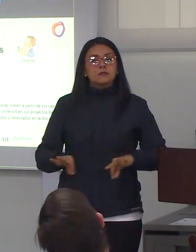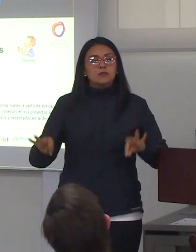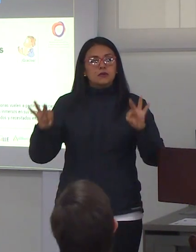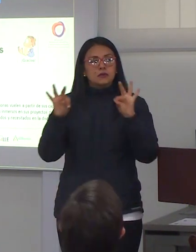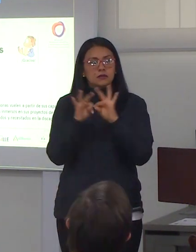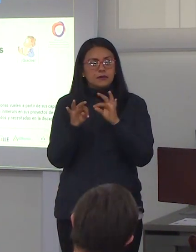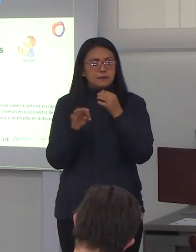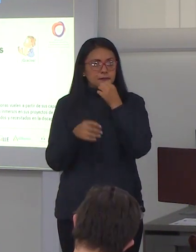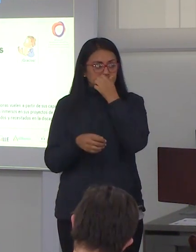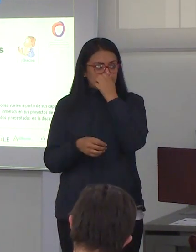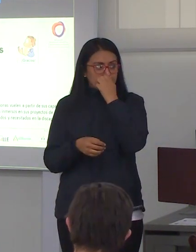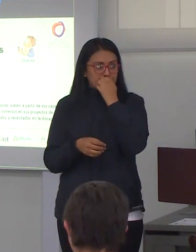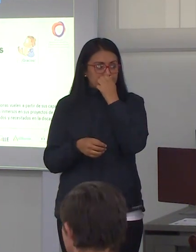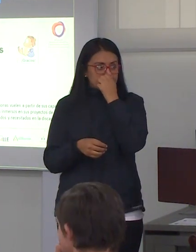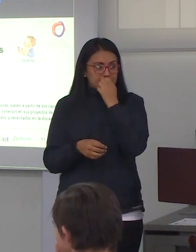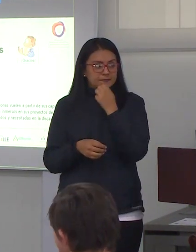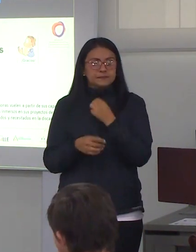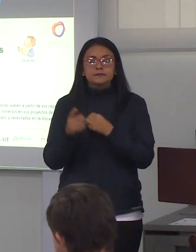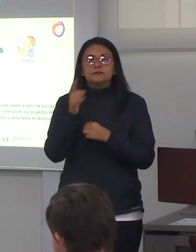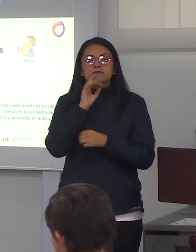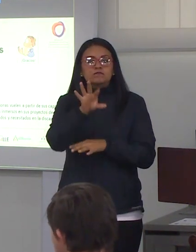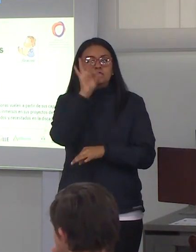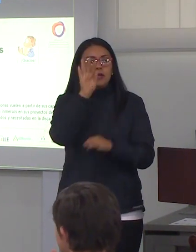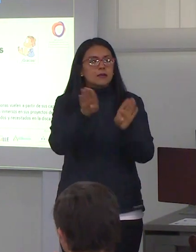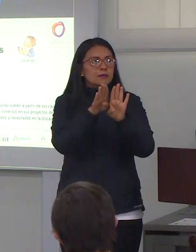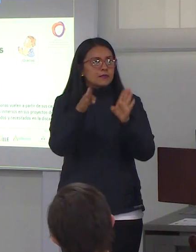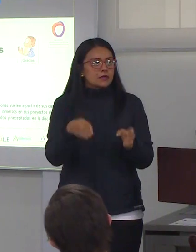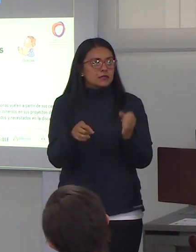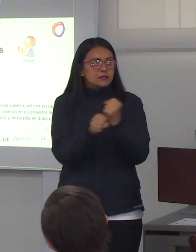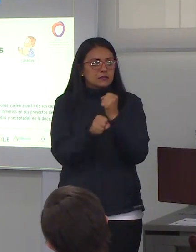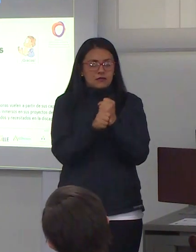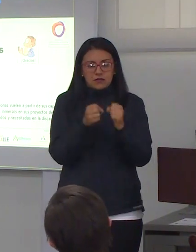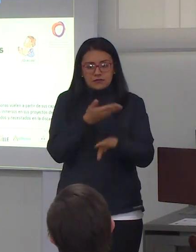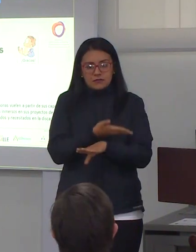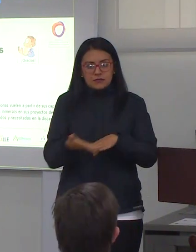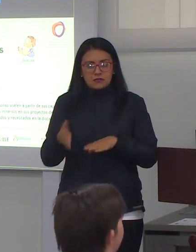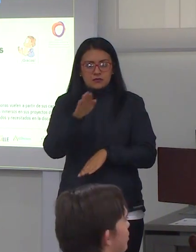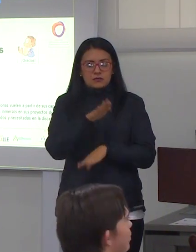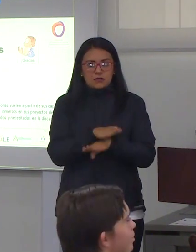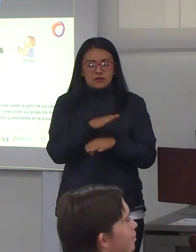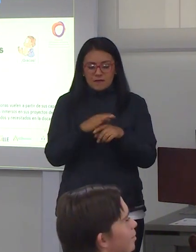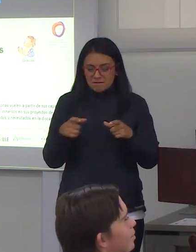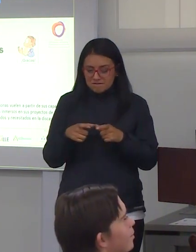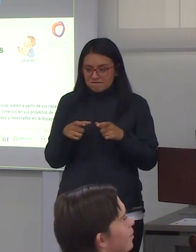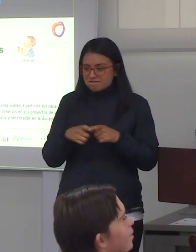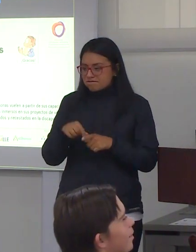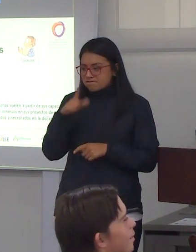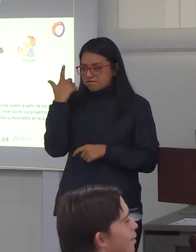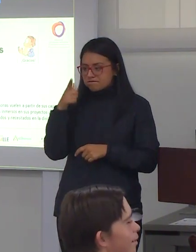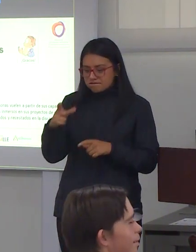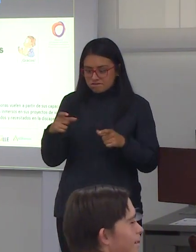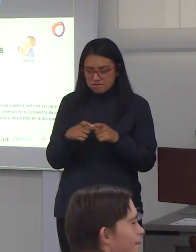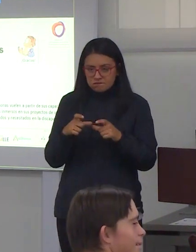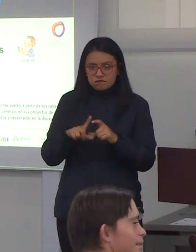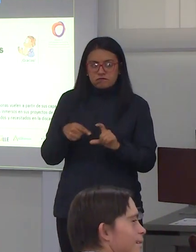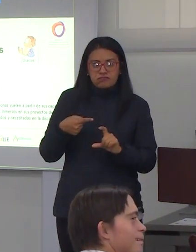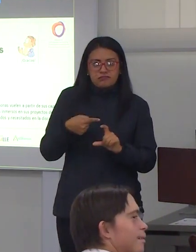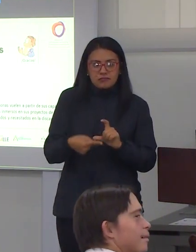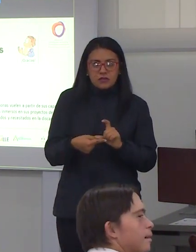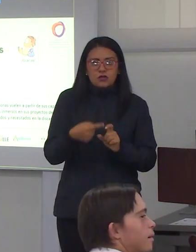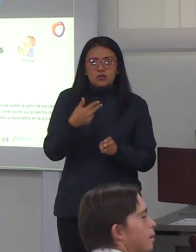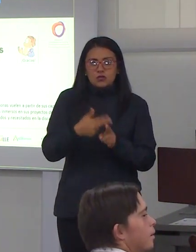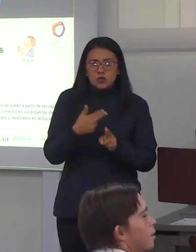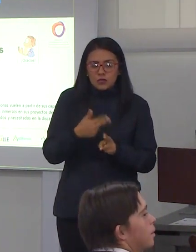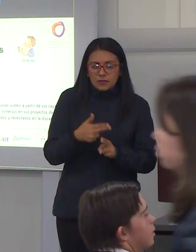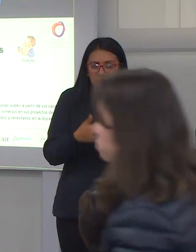importante escoger la mesa en la que van a trabajar esta tarde en las fichitas blancas que tienen ponen